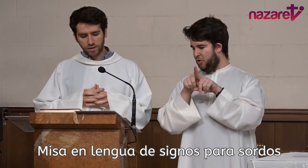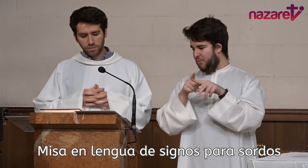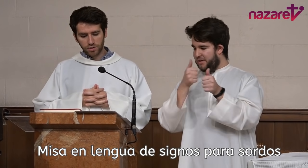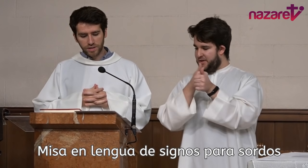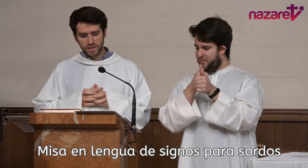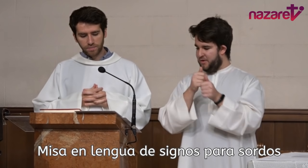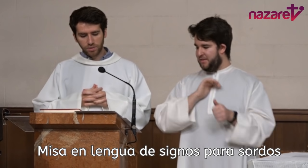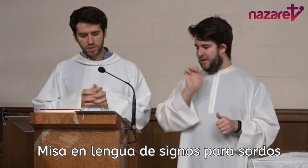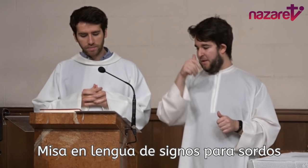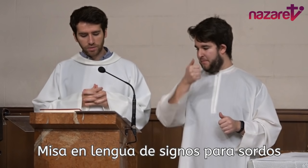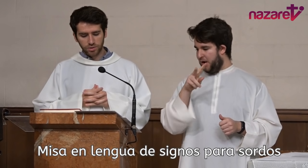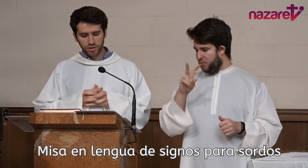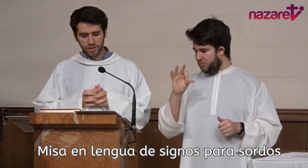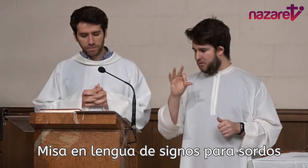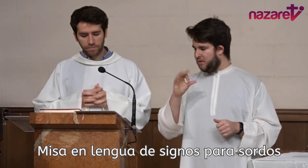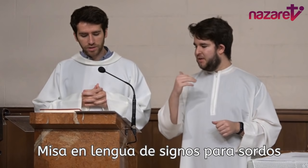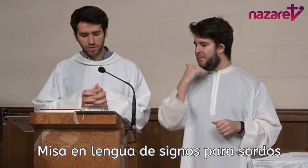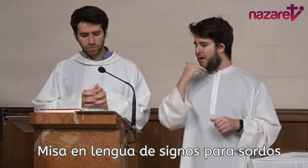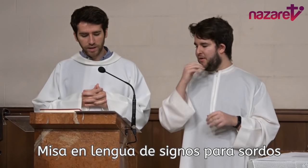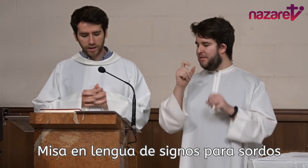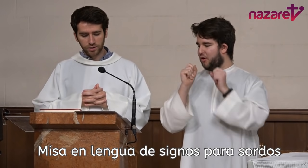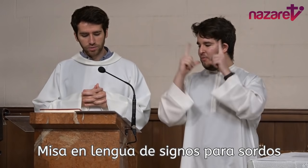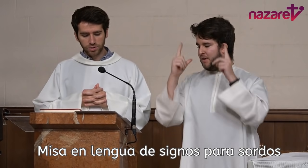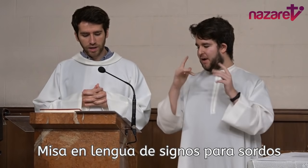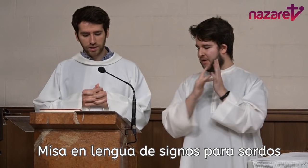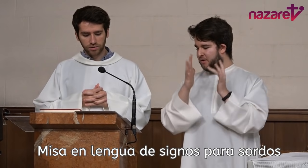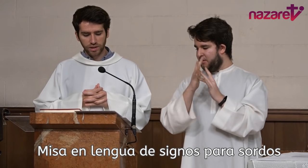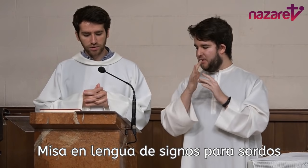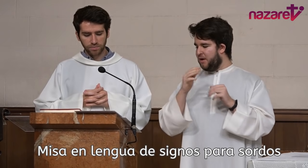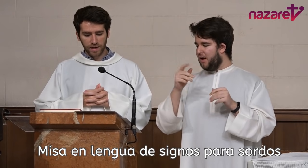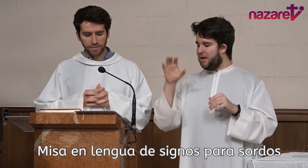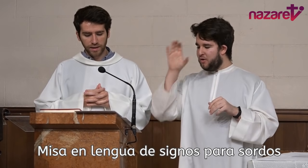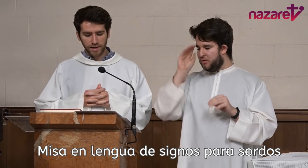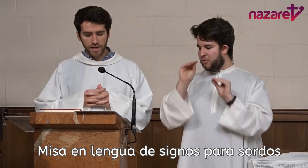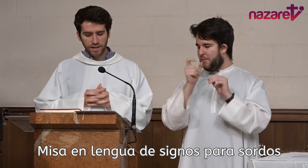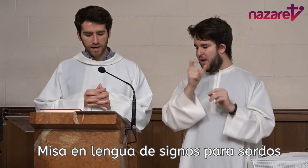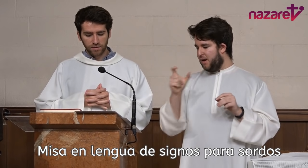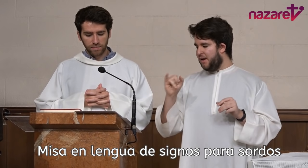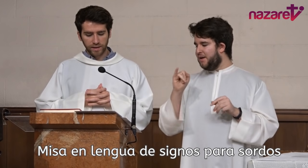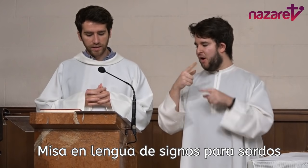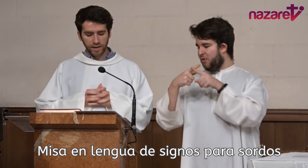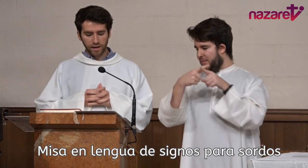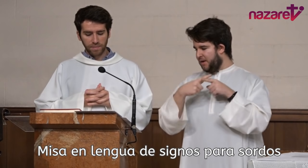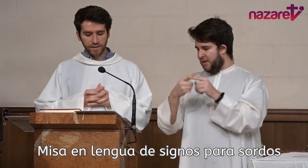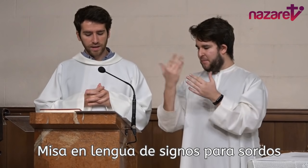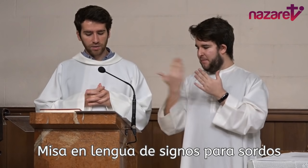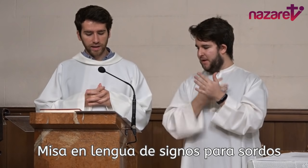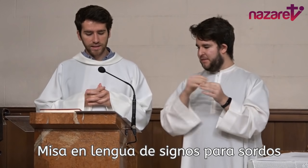como los discípulos de Maús, sepamos descubrir a Jesús al escuchar su palabra y al compartir el pan de la